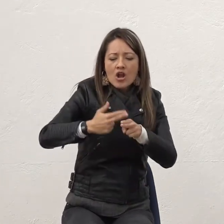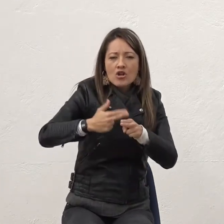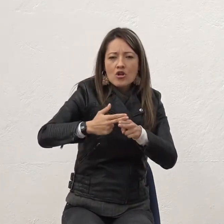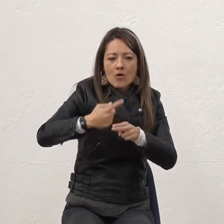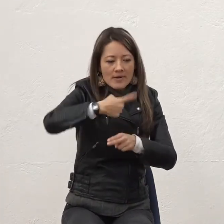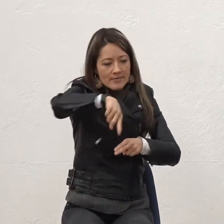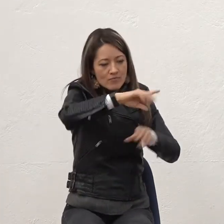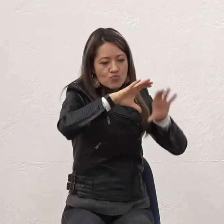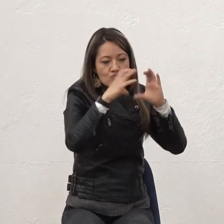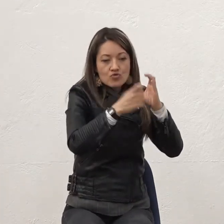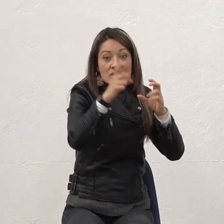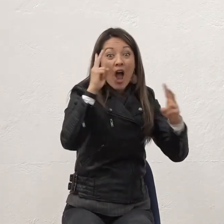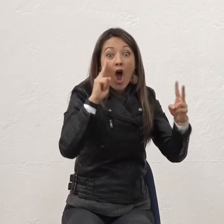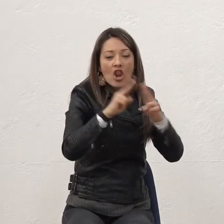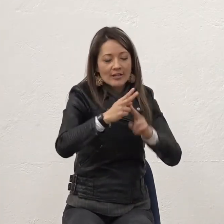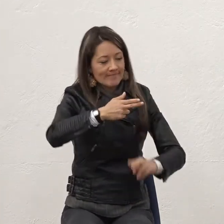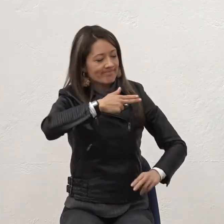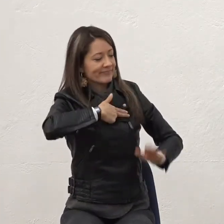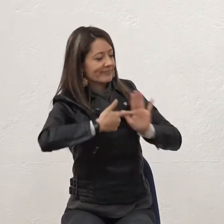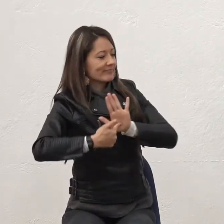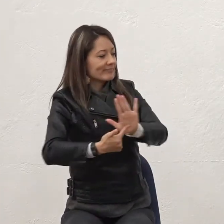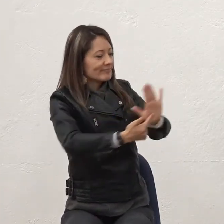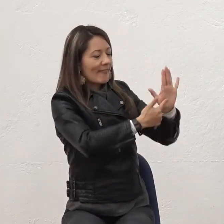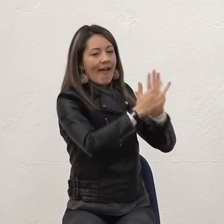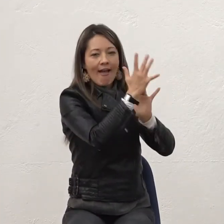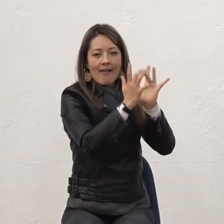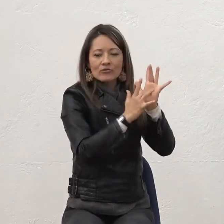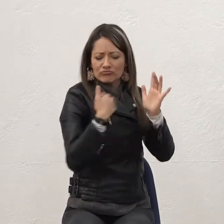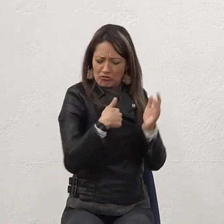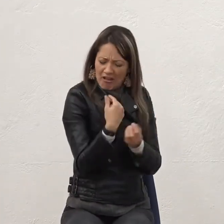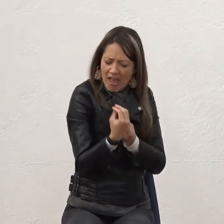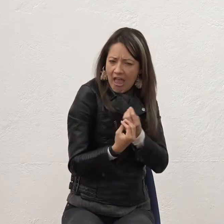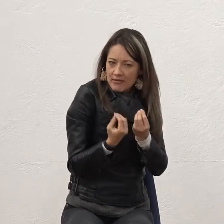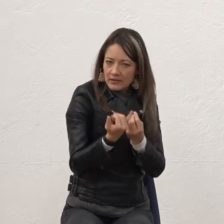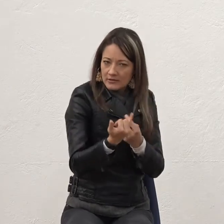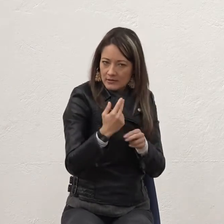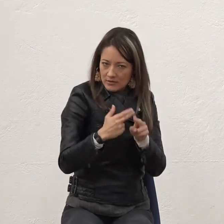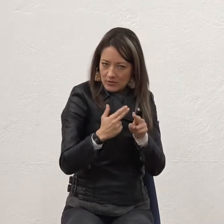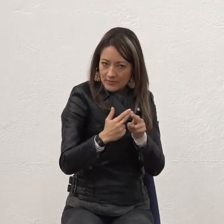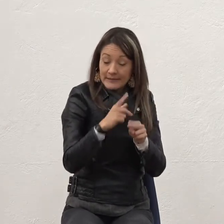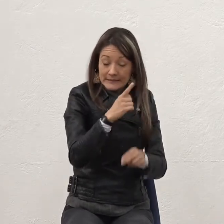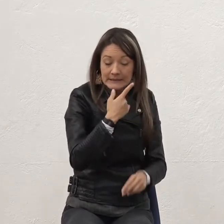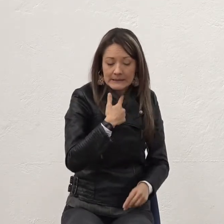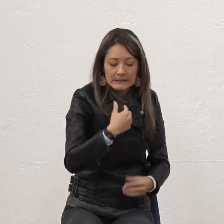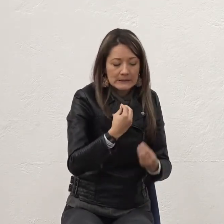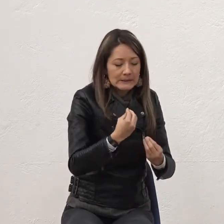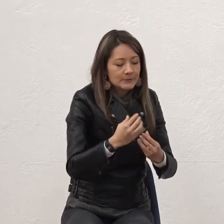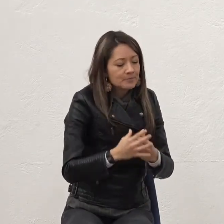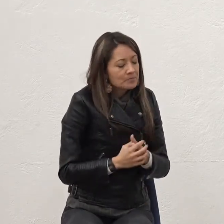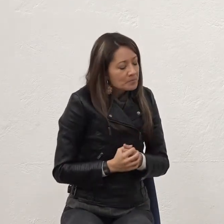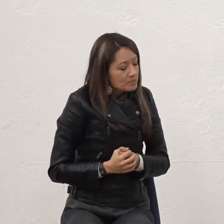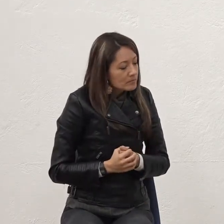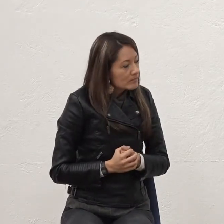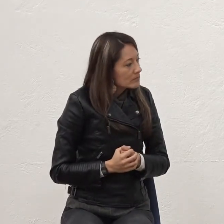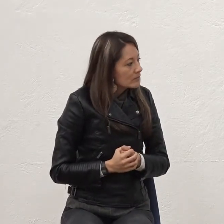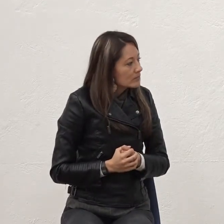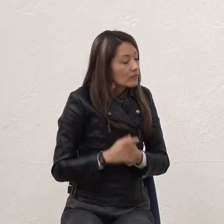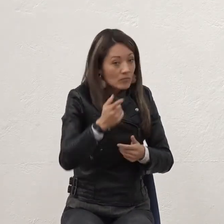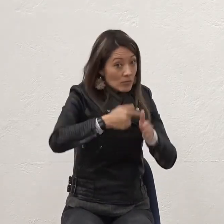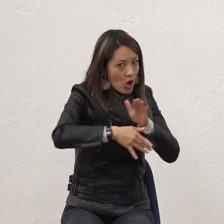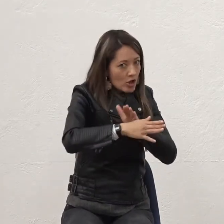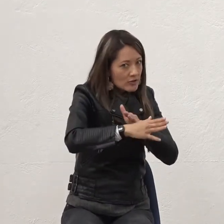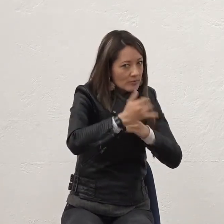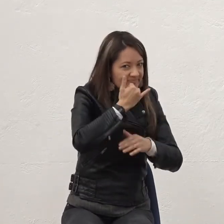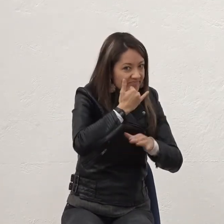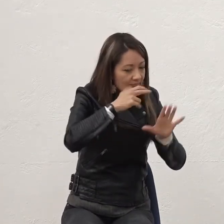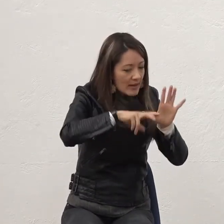que conocer, qué es lo que debemos hacer con el nombre que el Señor nos ha dado. Eso me gustó muchísimo. Pero sigamos con